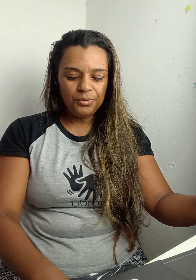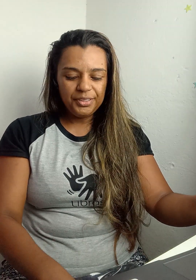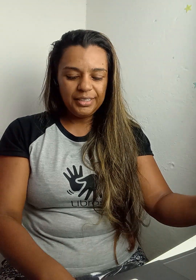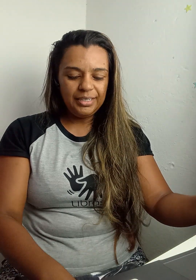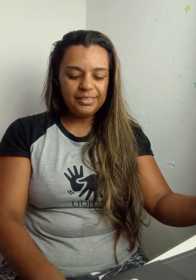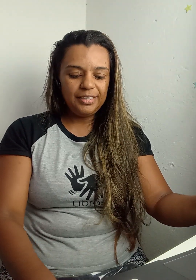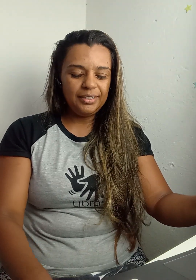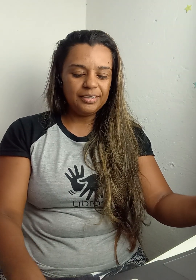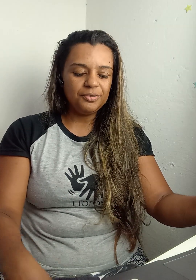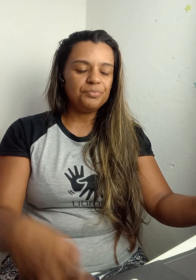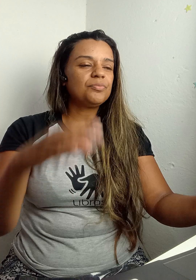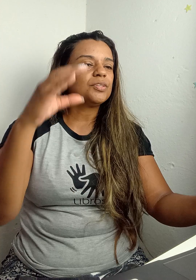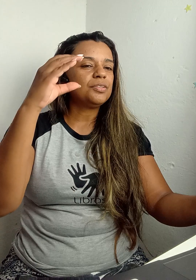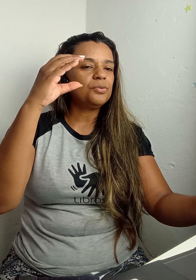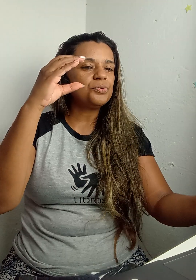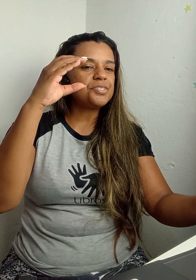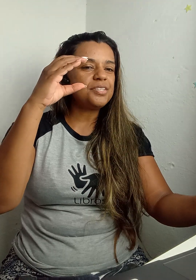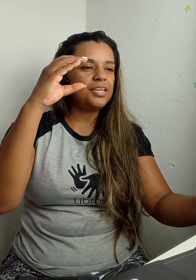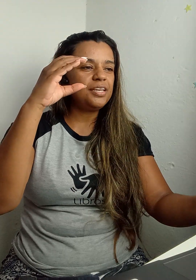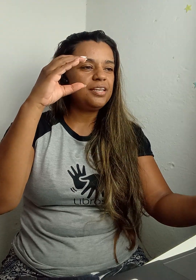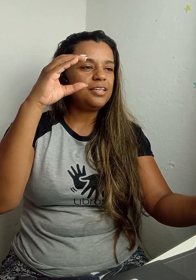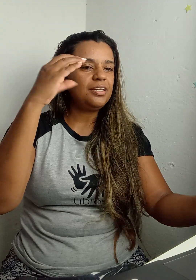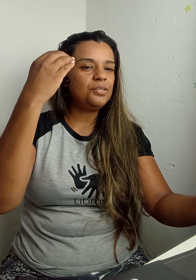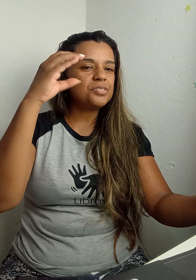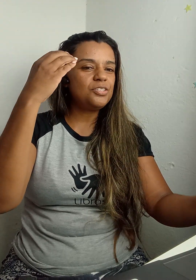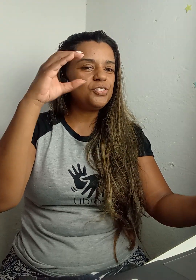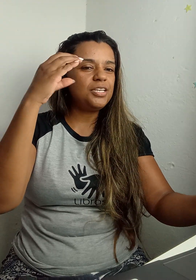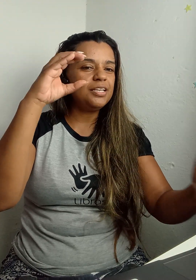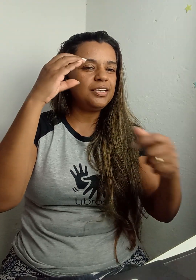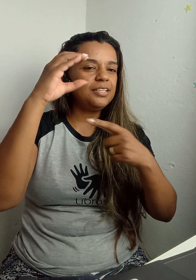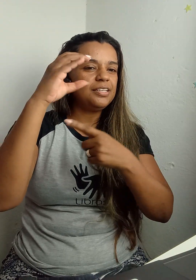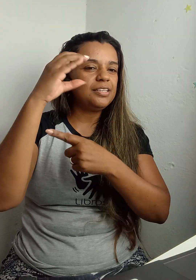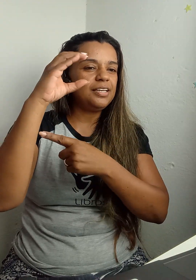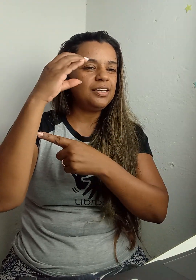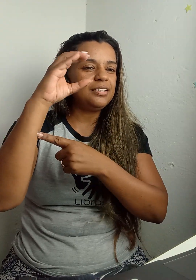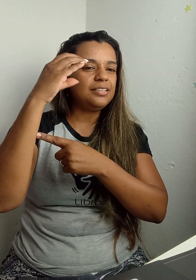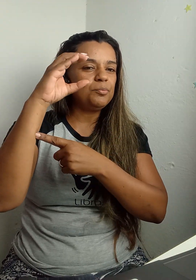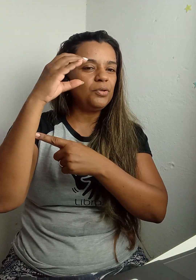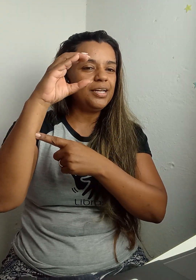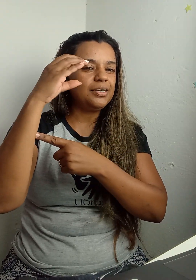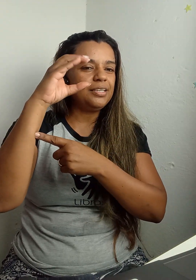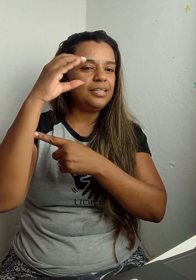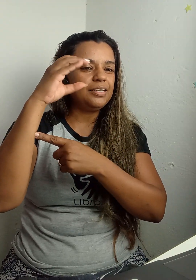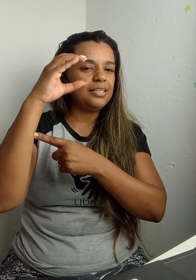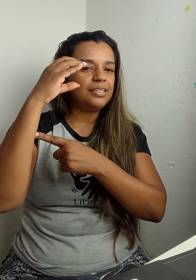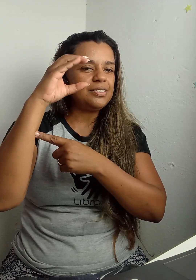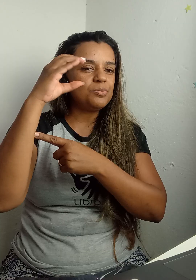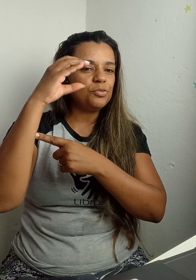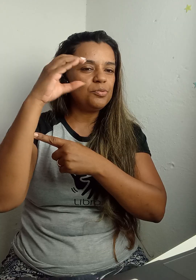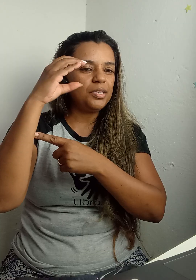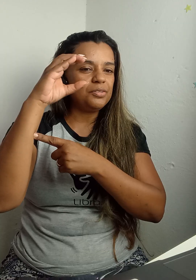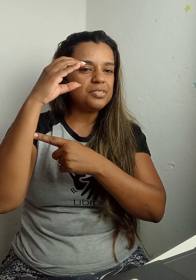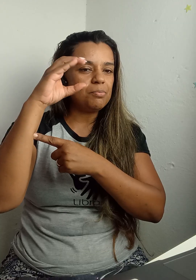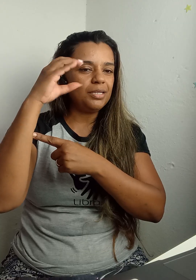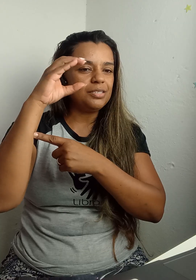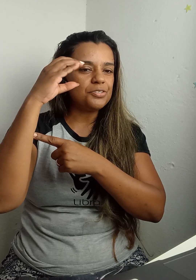Outra aqui, letrinha. O C e o cedilha, né? Tem que tremular aqui, né? Tem que ter esse movimento, esse balanço,